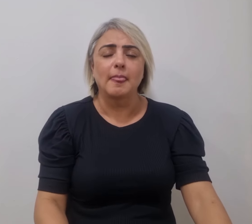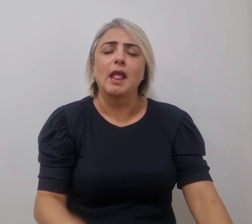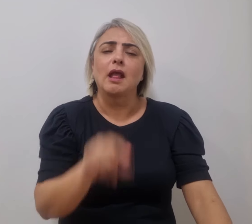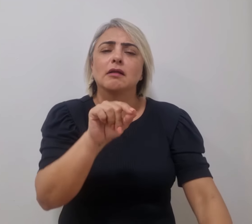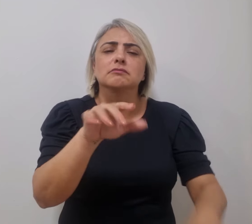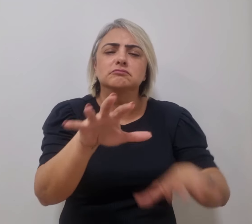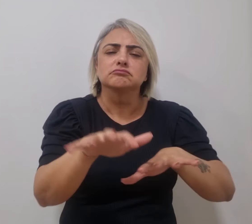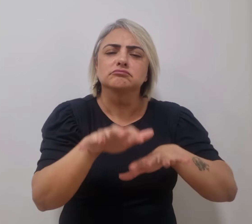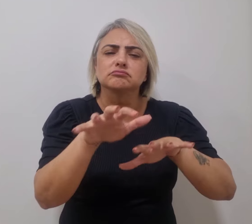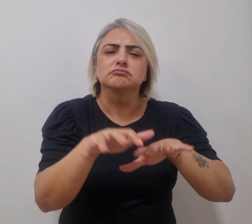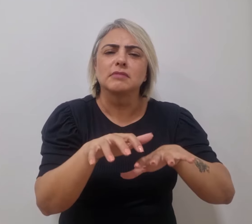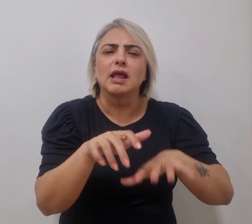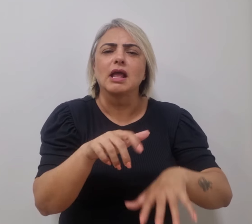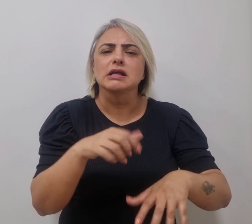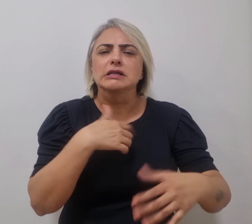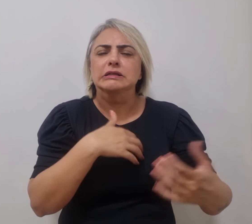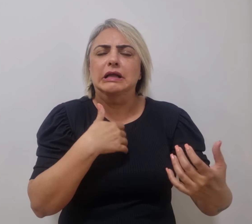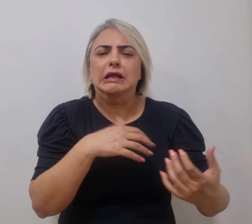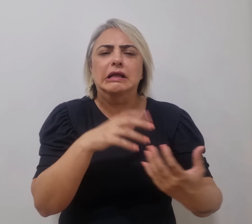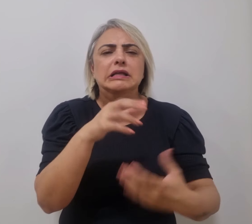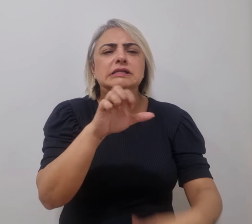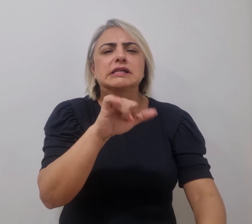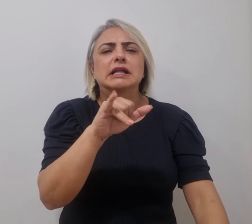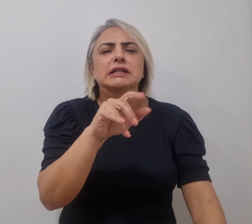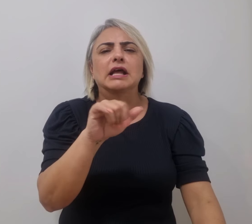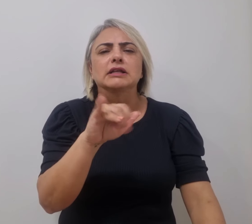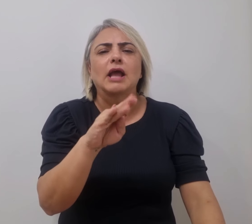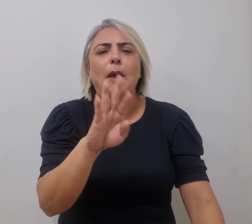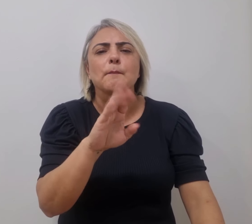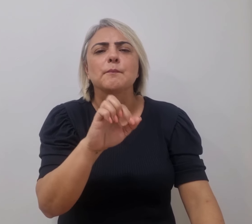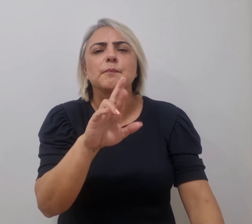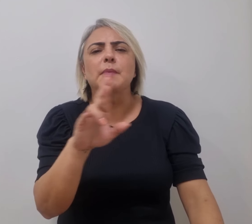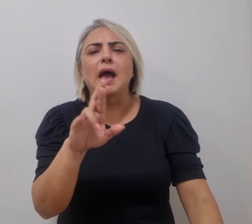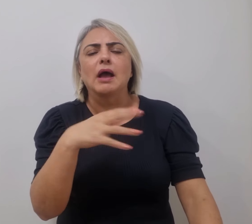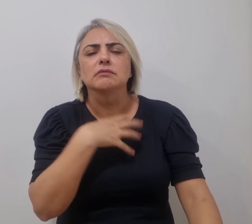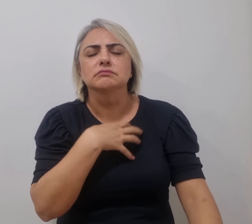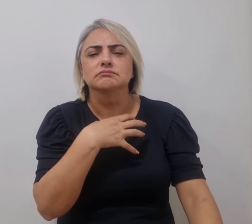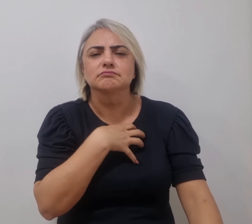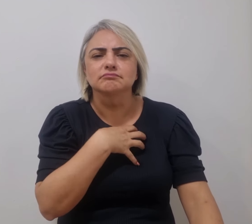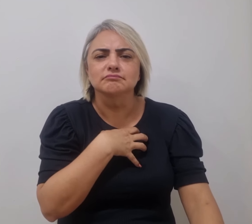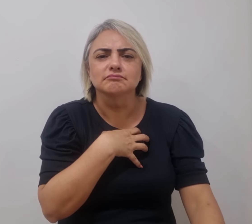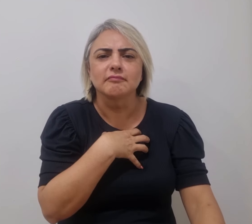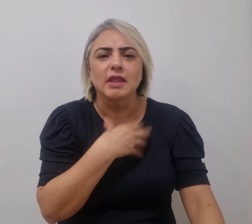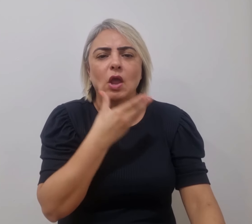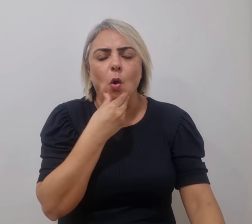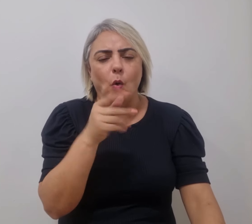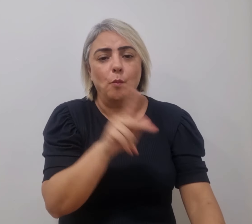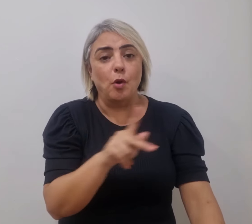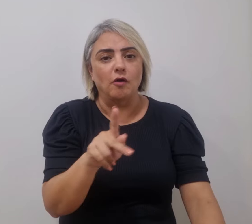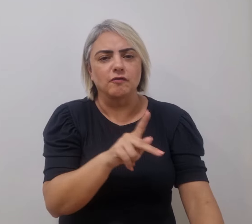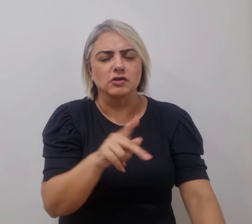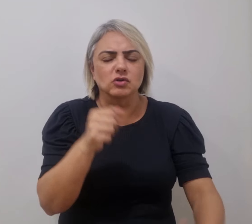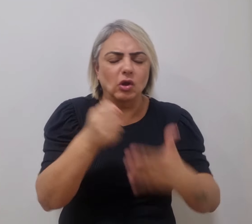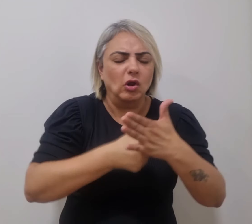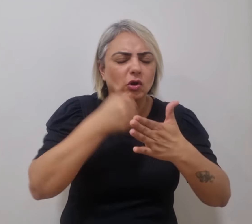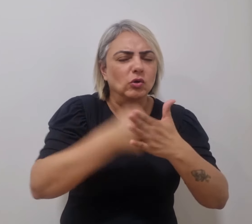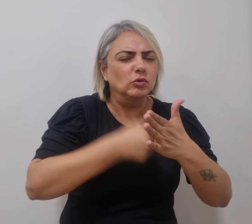Morro d'Água, povoado de Barro Alto, na Bahia. O professor luta há anos